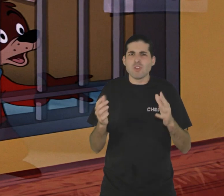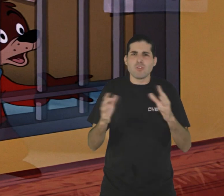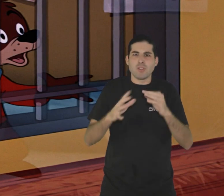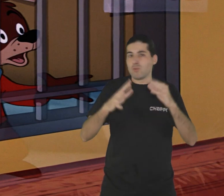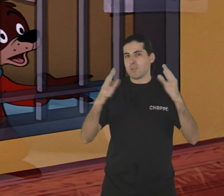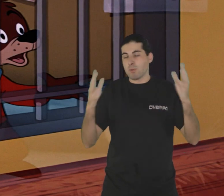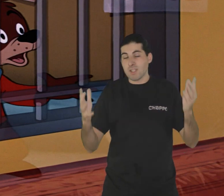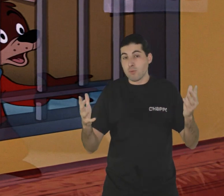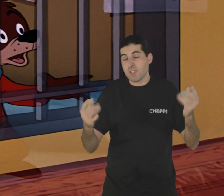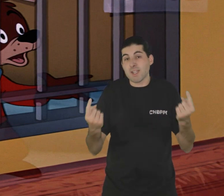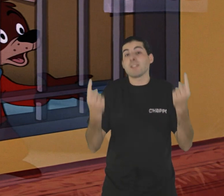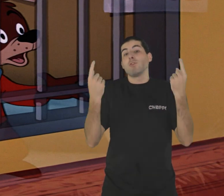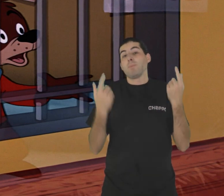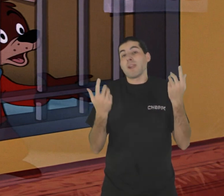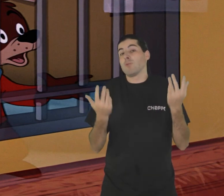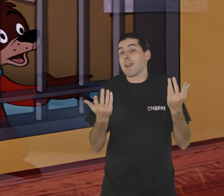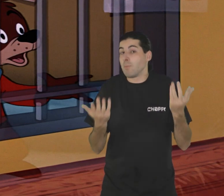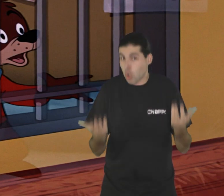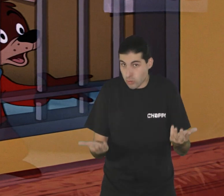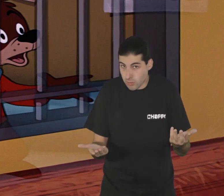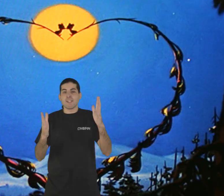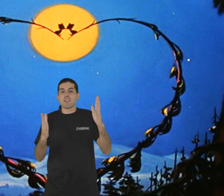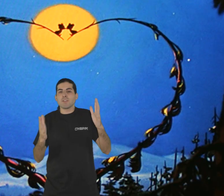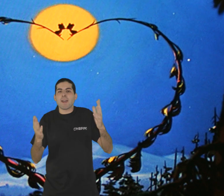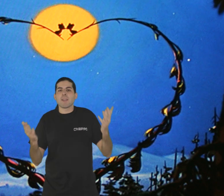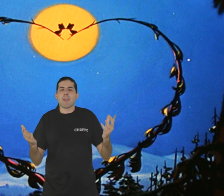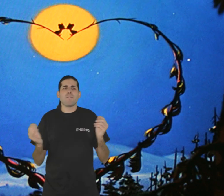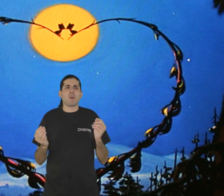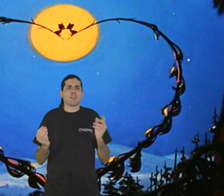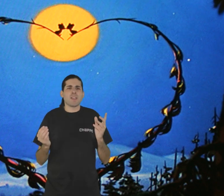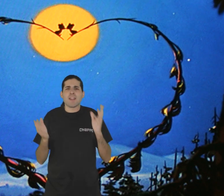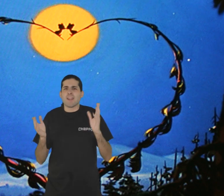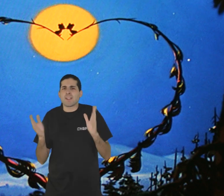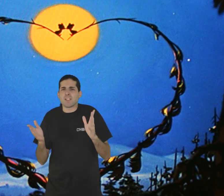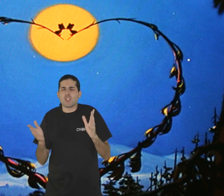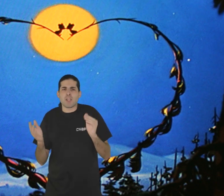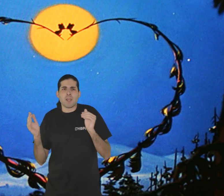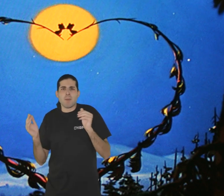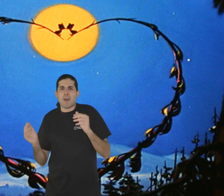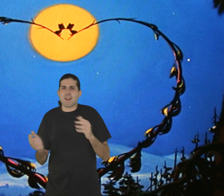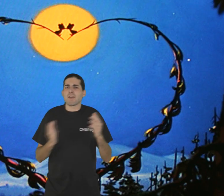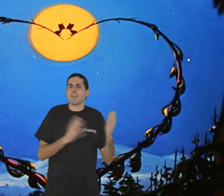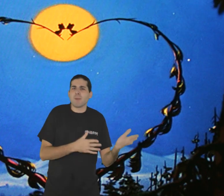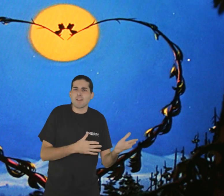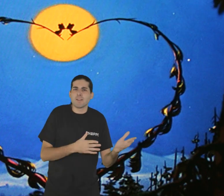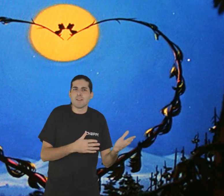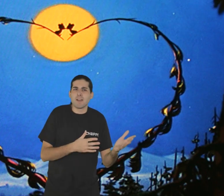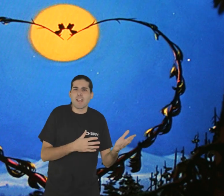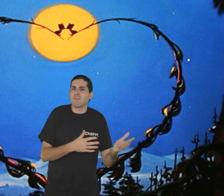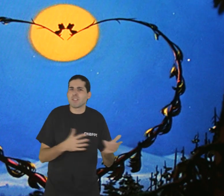c'era bisogno di tutta questa musica se non per allungare il brodo. Senza contare che a volte la narratrice parla in